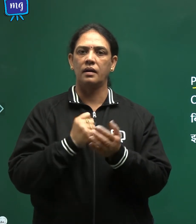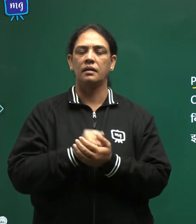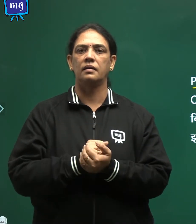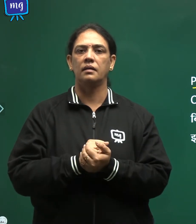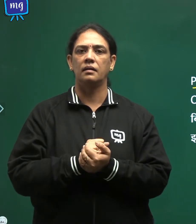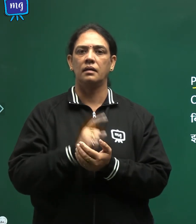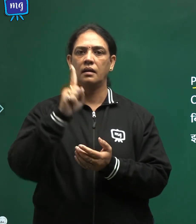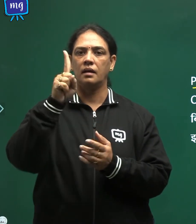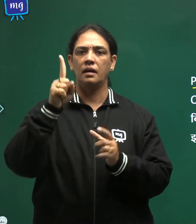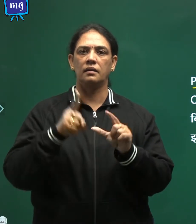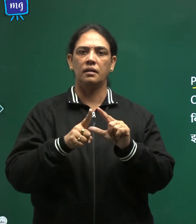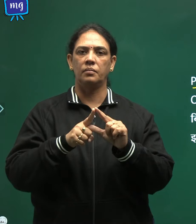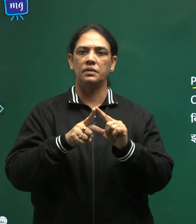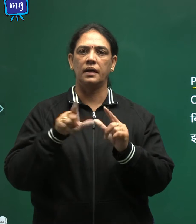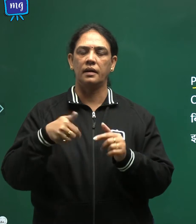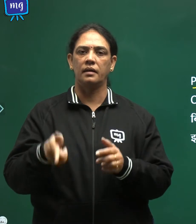एक त्रिभुज है